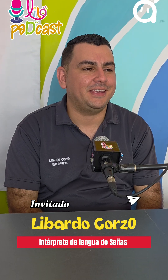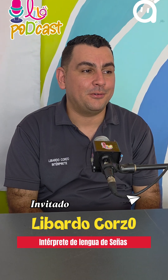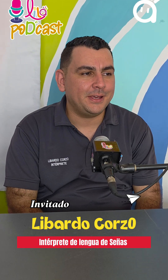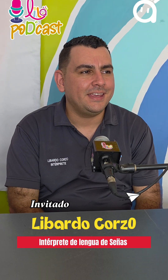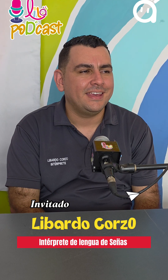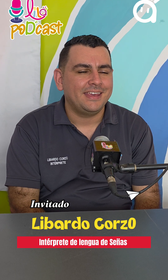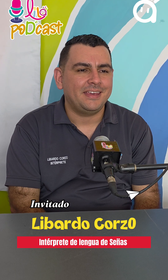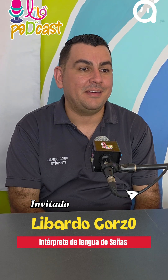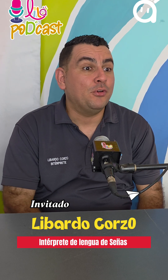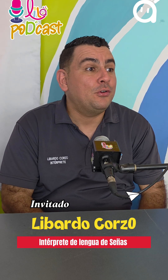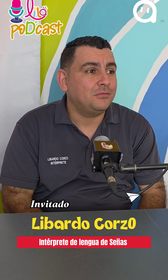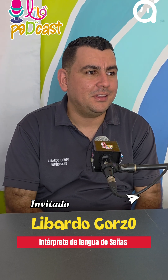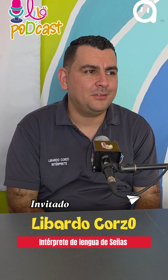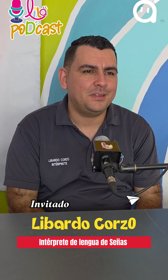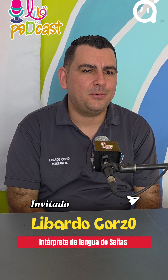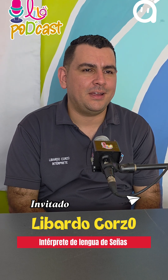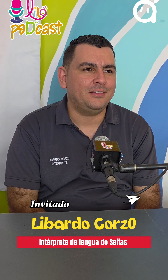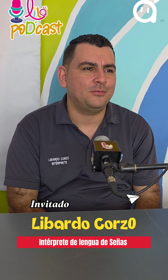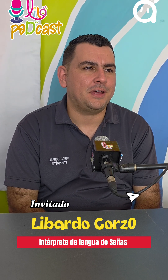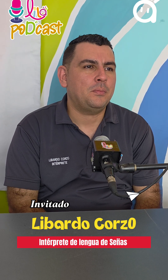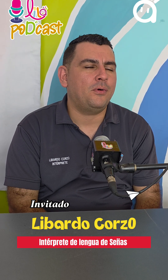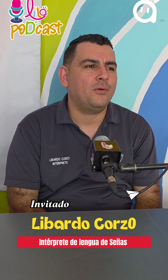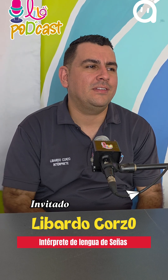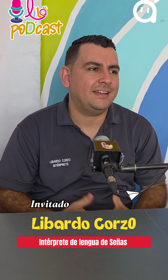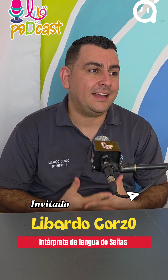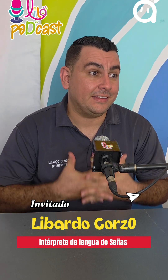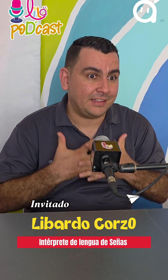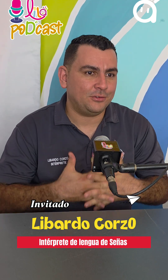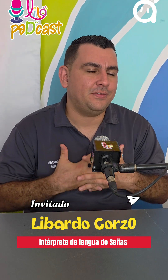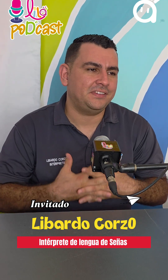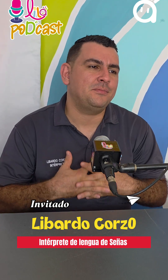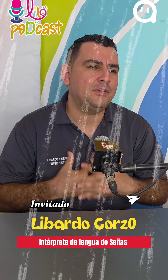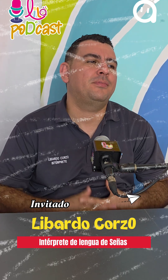aquí hoy muy contentos de poderles contar un poco acerca de estas dos fechas muy...